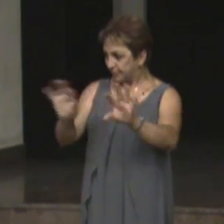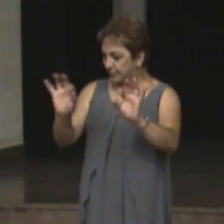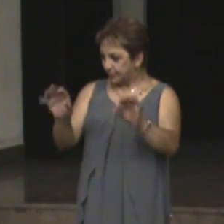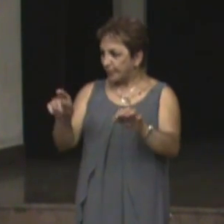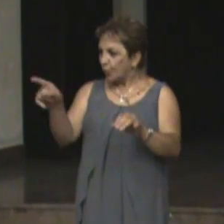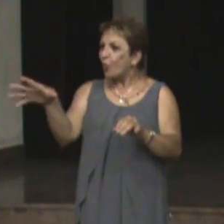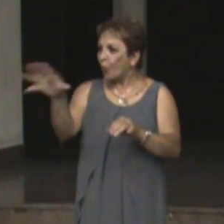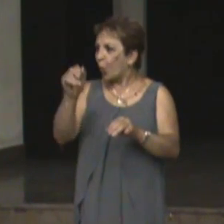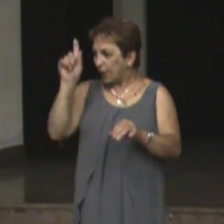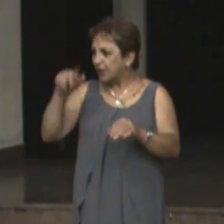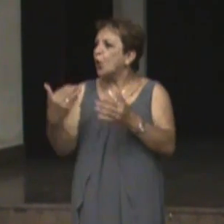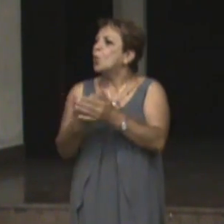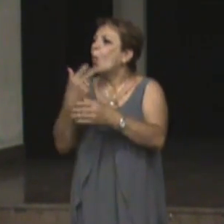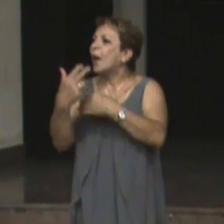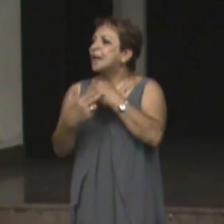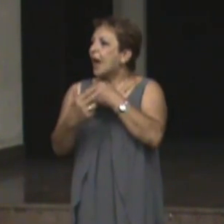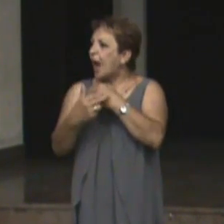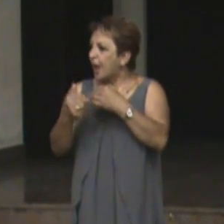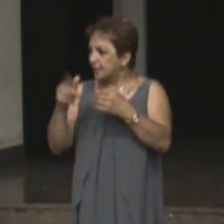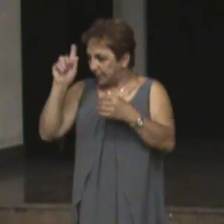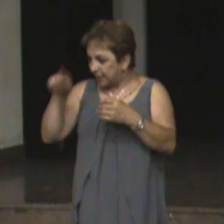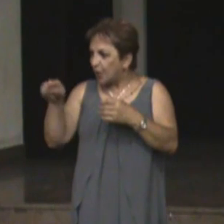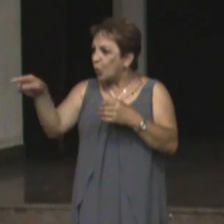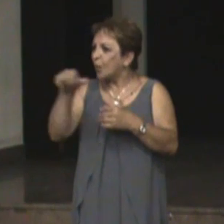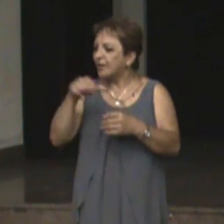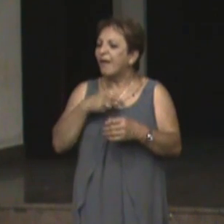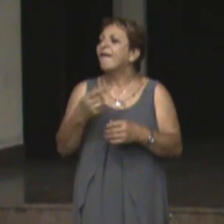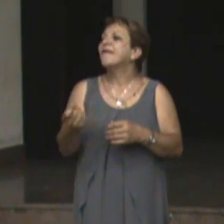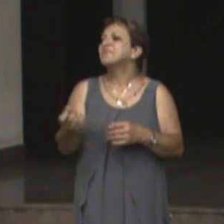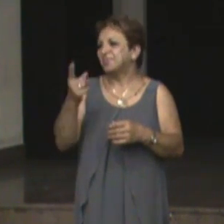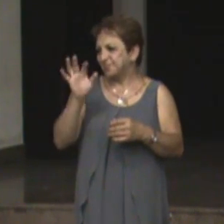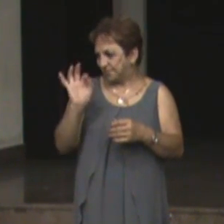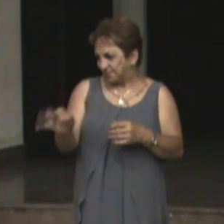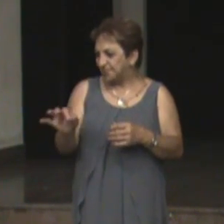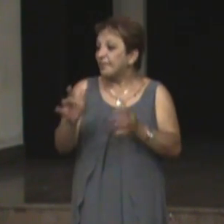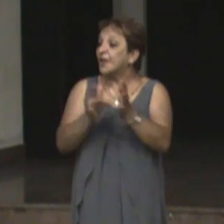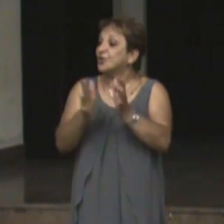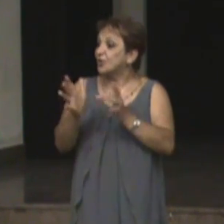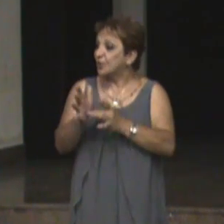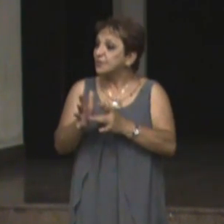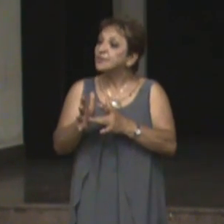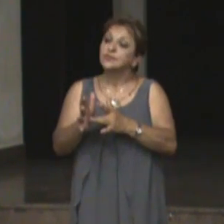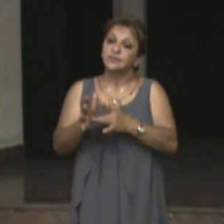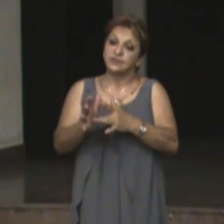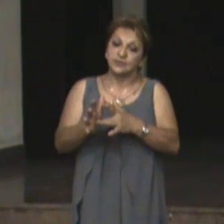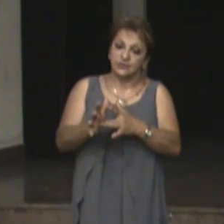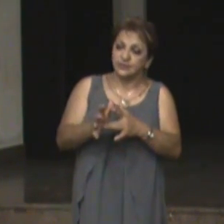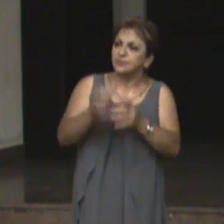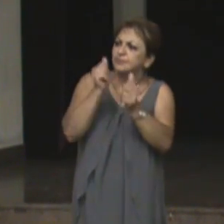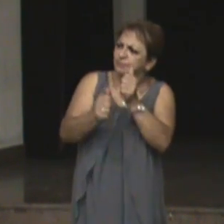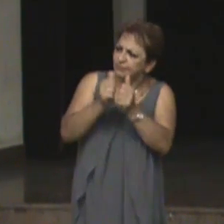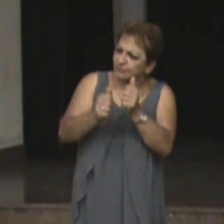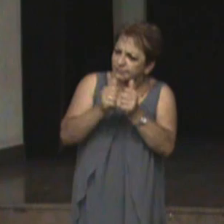եթե ծանոթ եք նոր գտակարանին, կփաստեք ինքներդ էլ, որ Քրիստոս